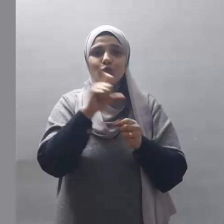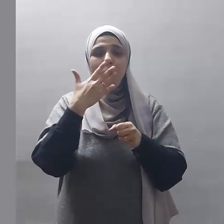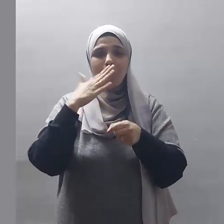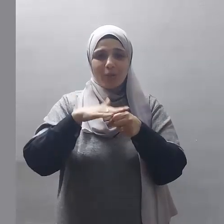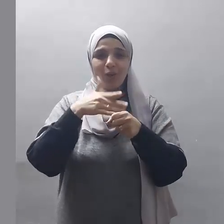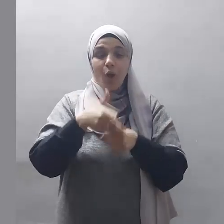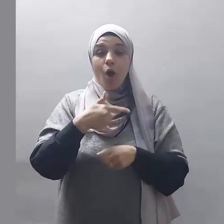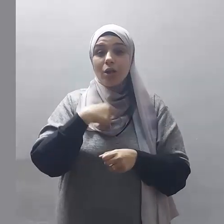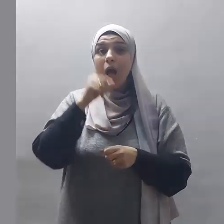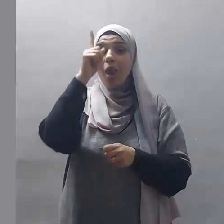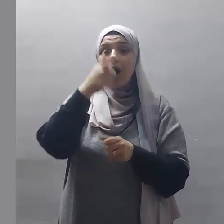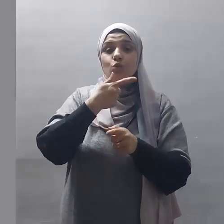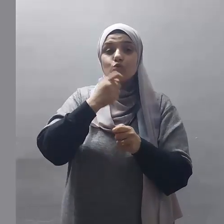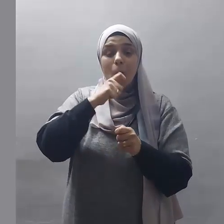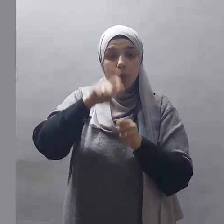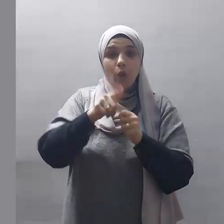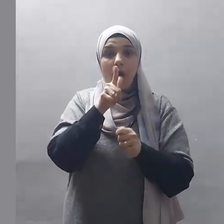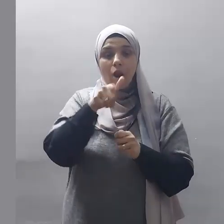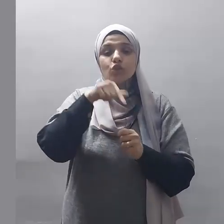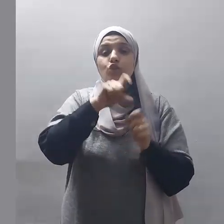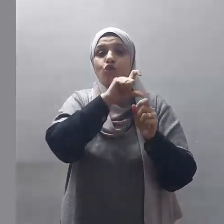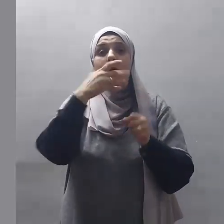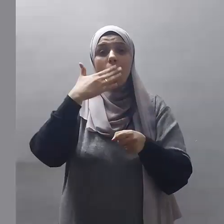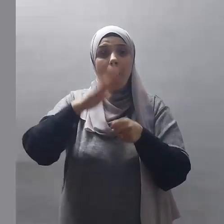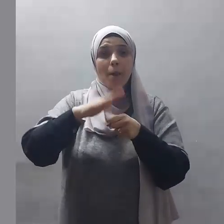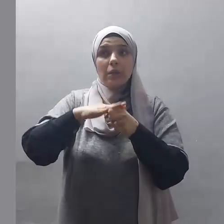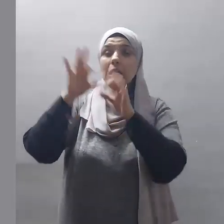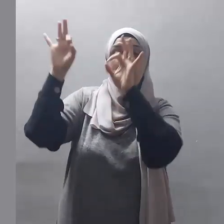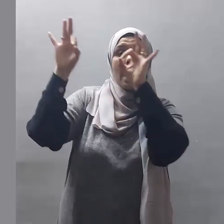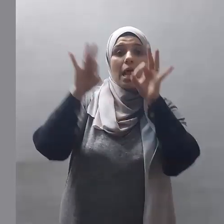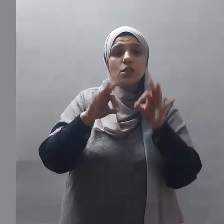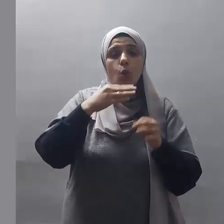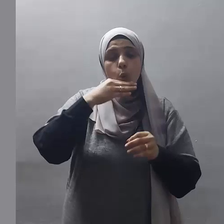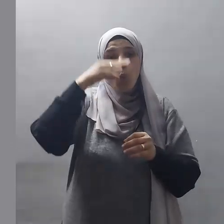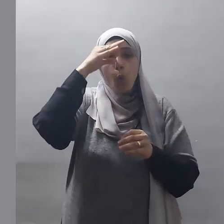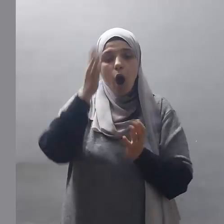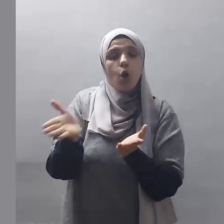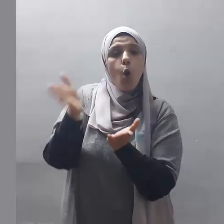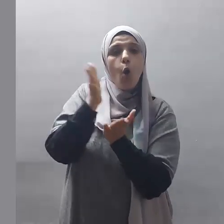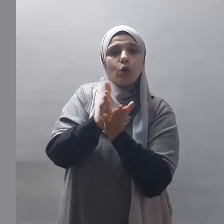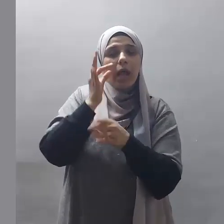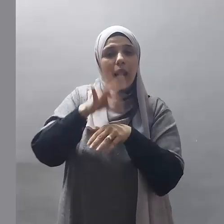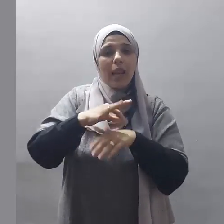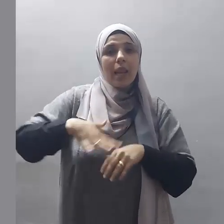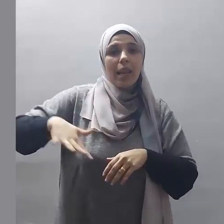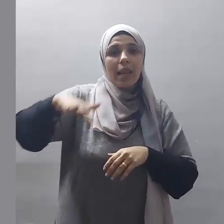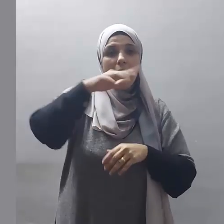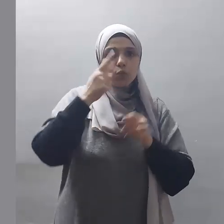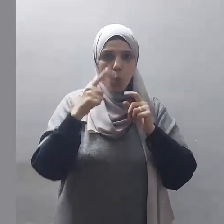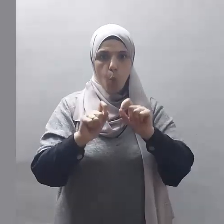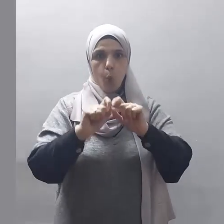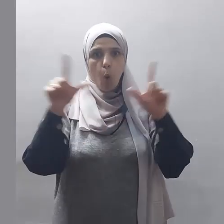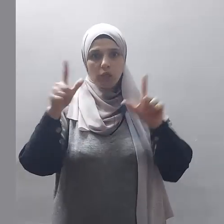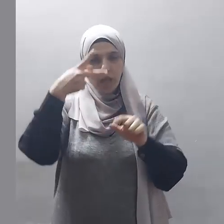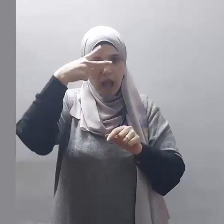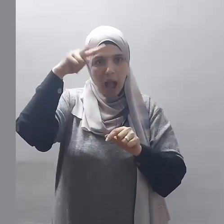شهر رمضان الذي انزل فيه القران هدى للناس وبينات من الهدى